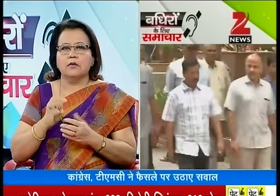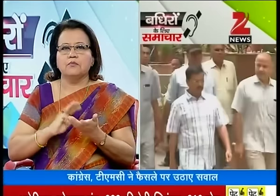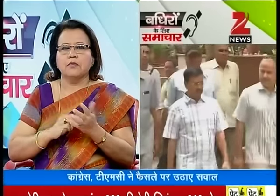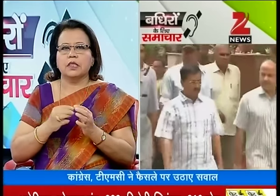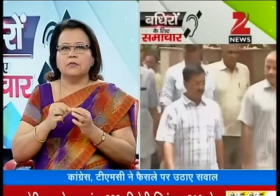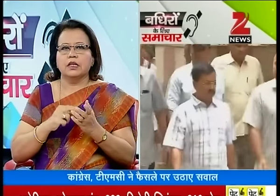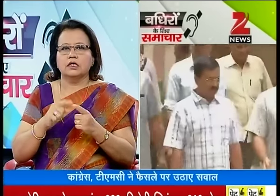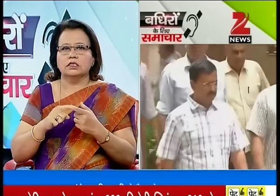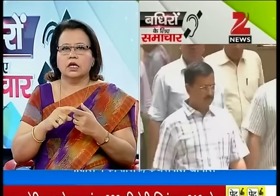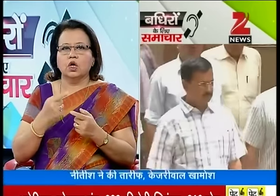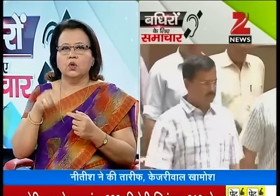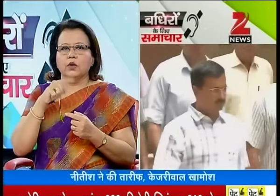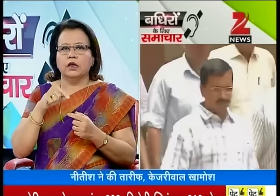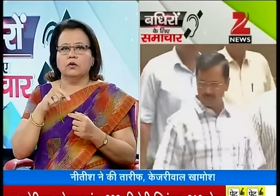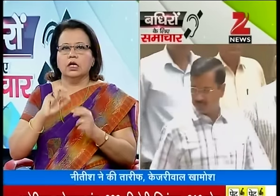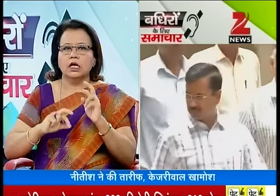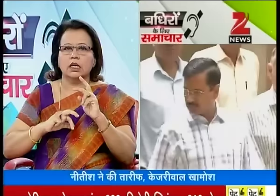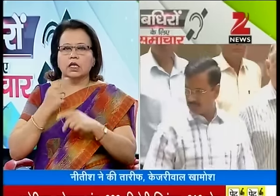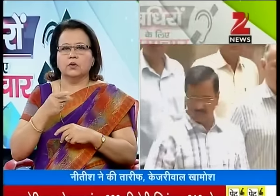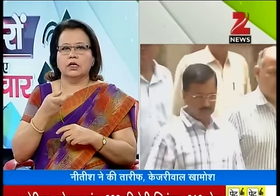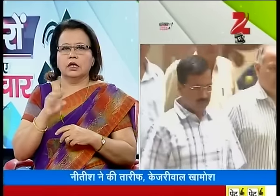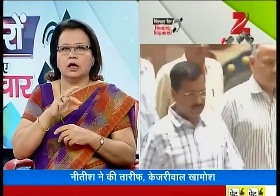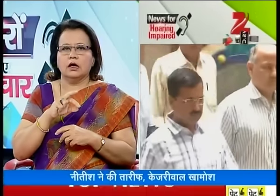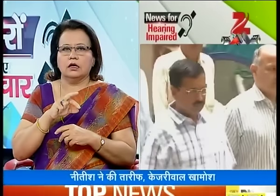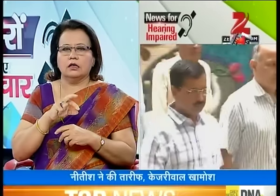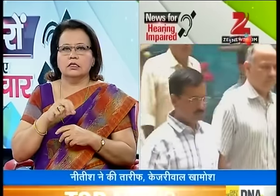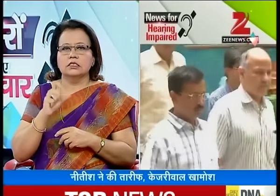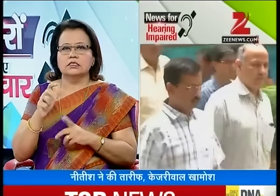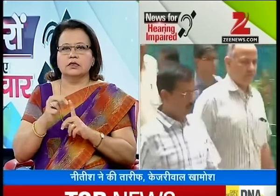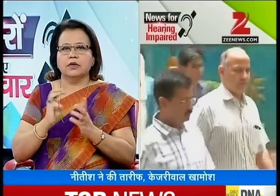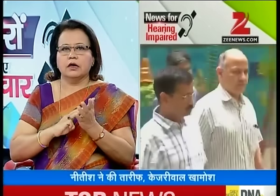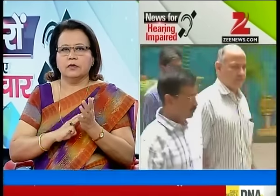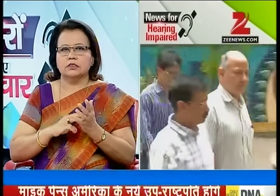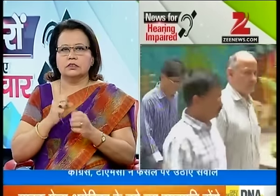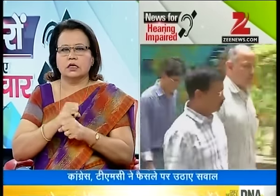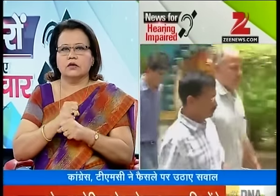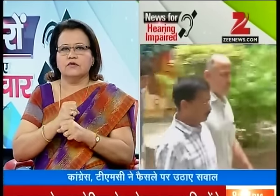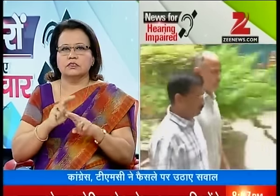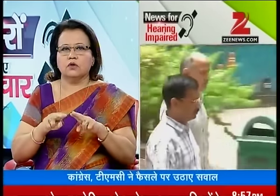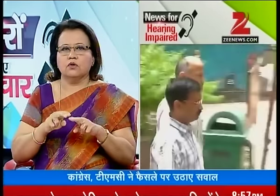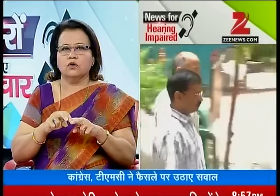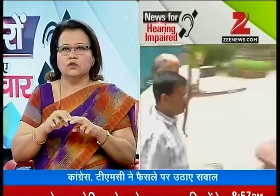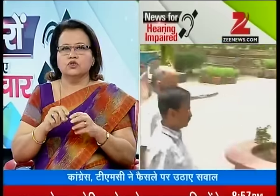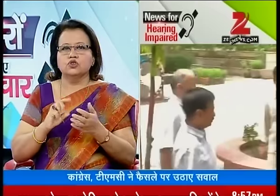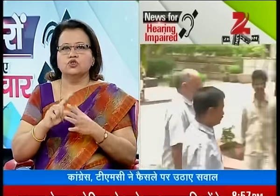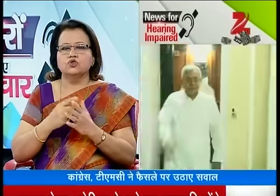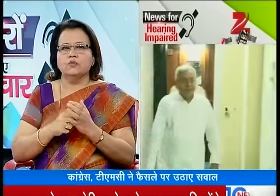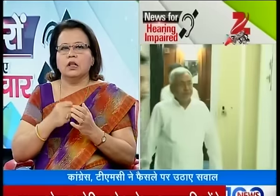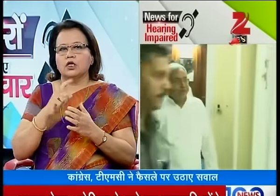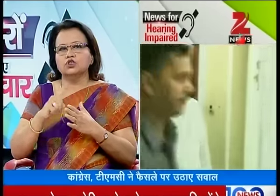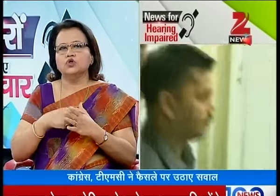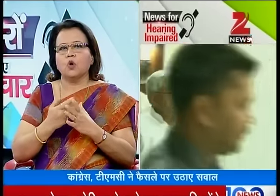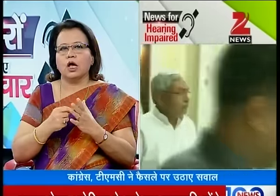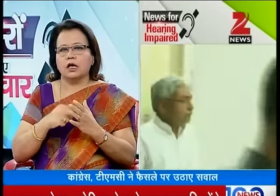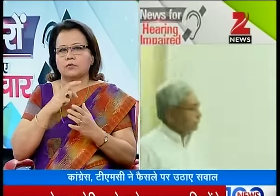काले धन पर ममता बनर्जी के ट्वीट को रीट्वीट किया है। सीपीएम ने सरकार के फैसले को